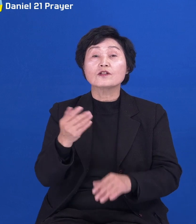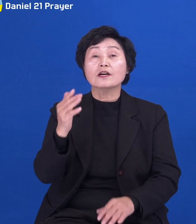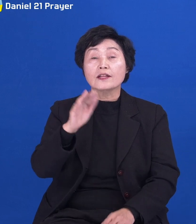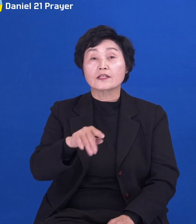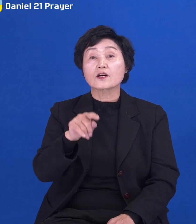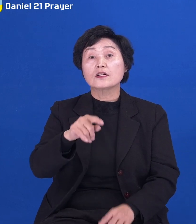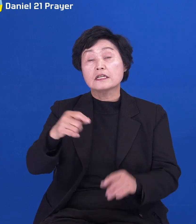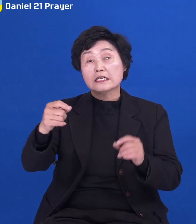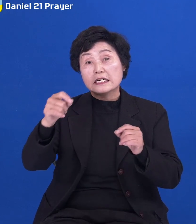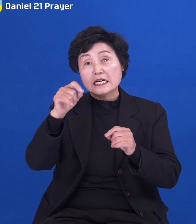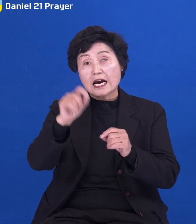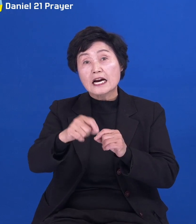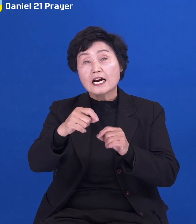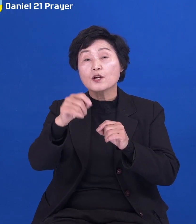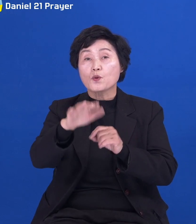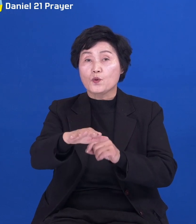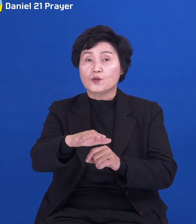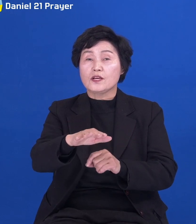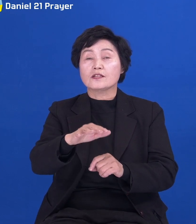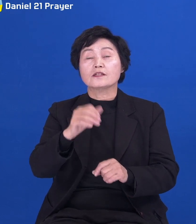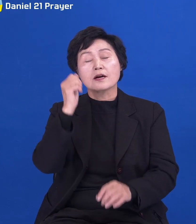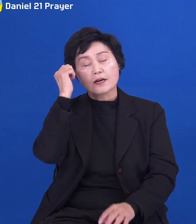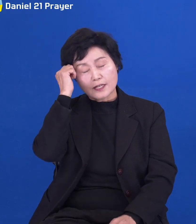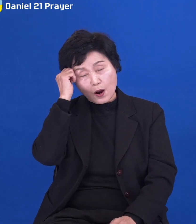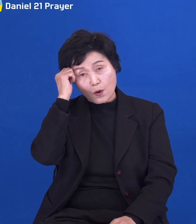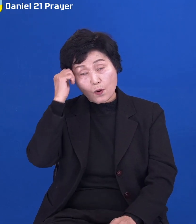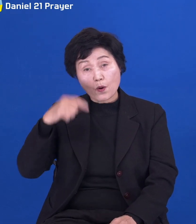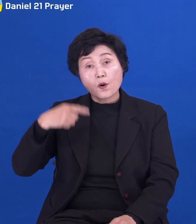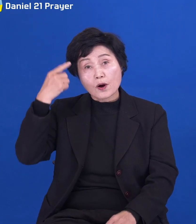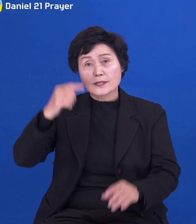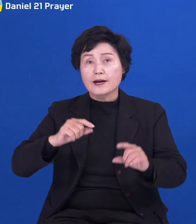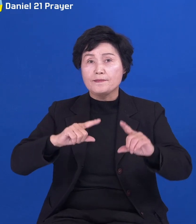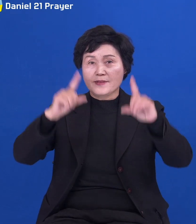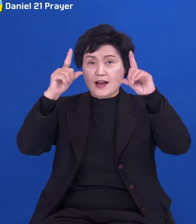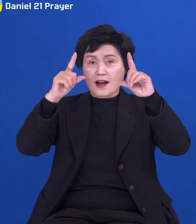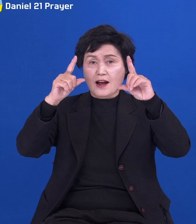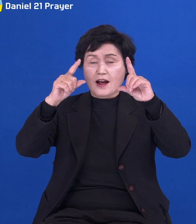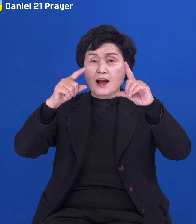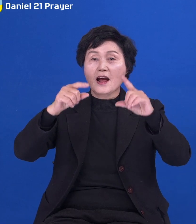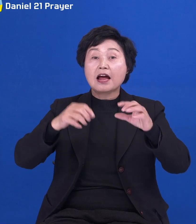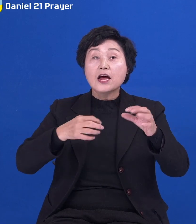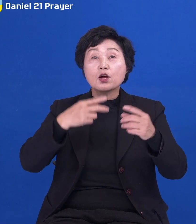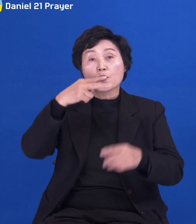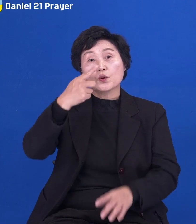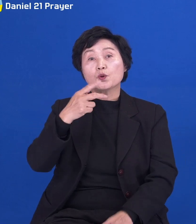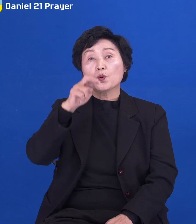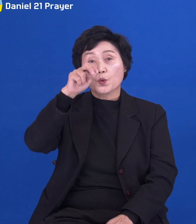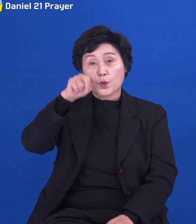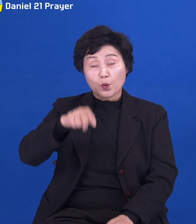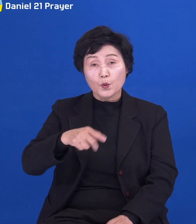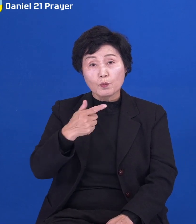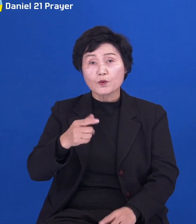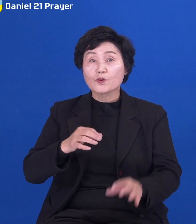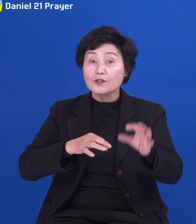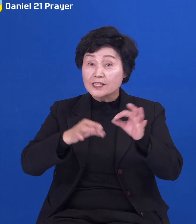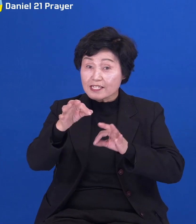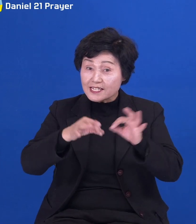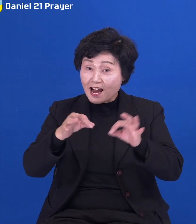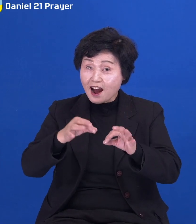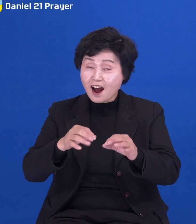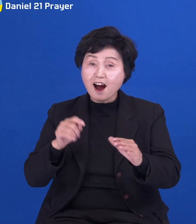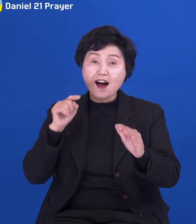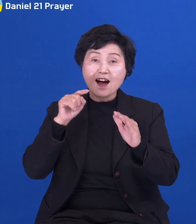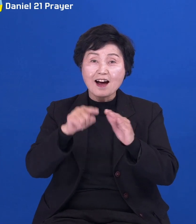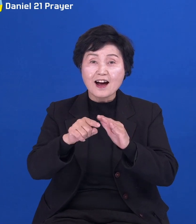자고 다음날 아침에 도문 남시장이라고 하는 시장을 들어가게 되었어요. 저는 시장에 남시장이 있고 북시장이 있는 거 처음 알았어요.